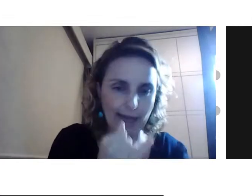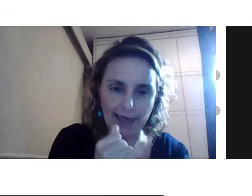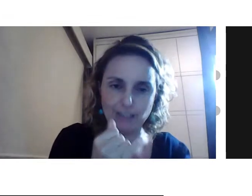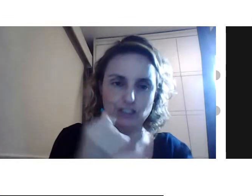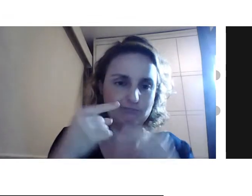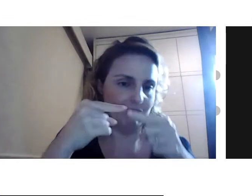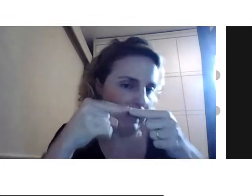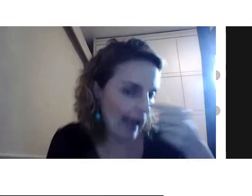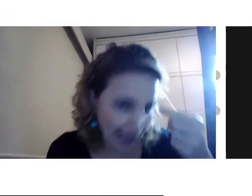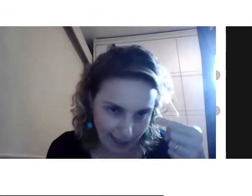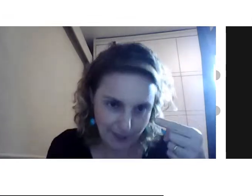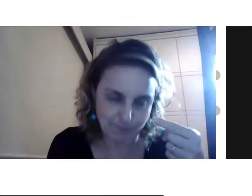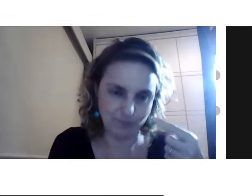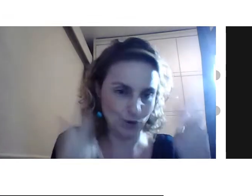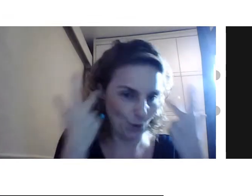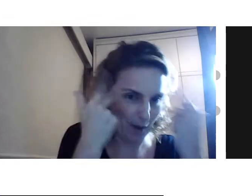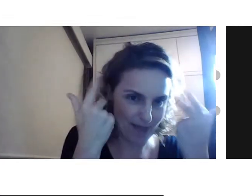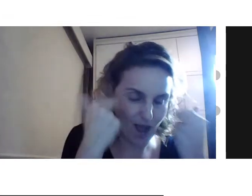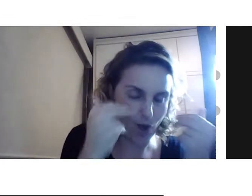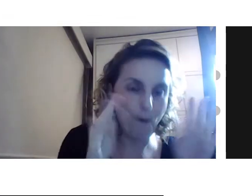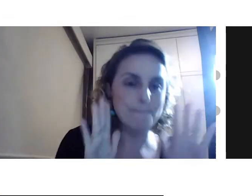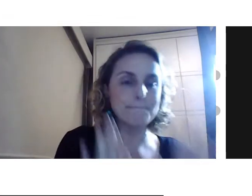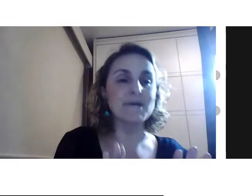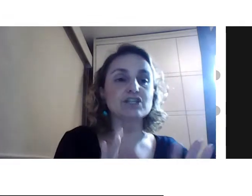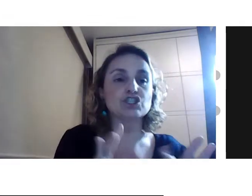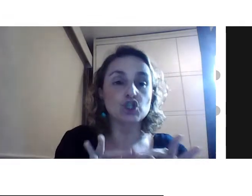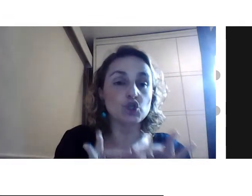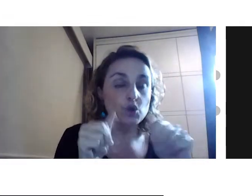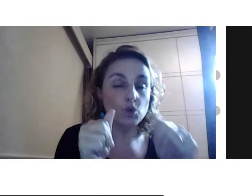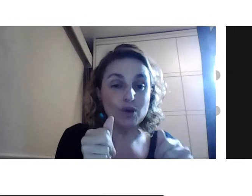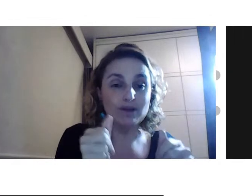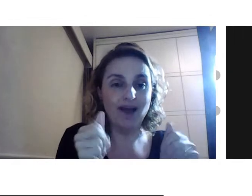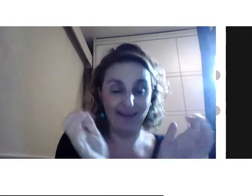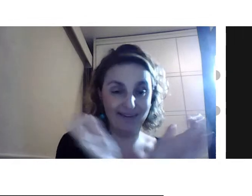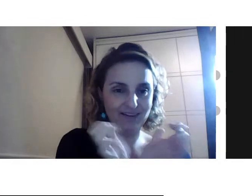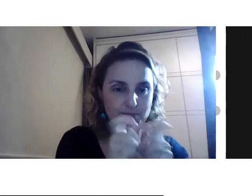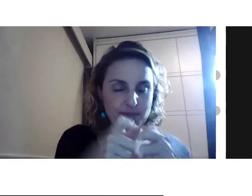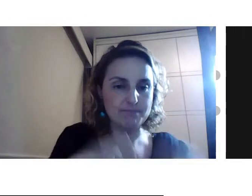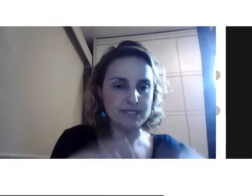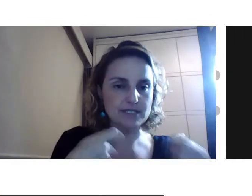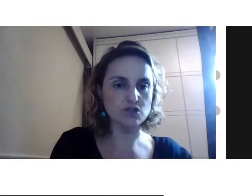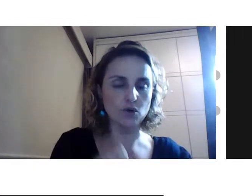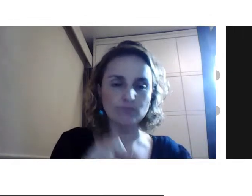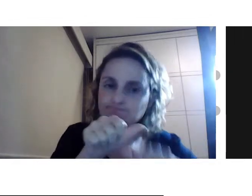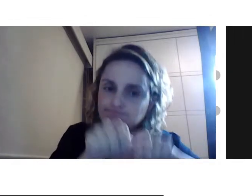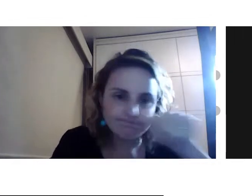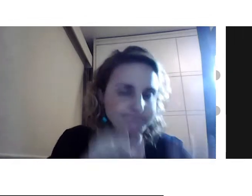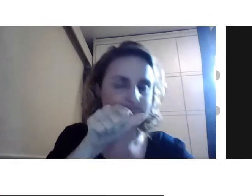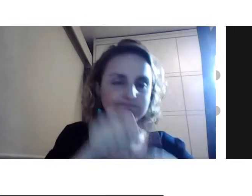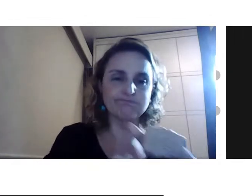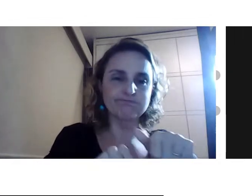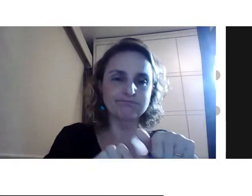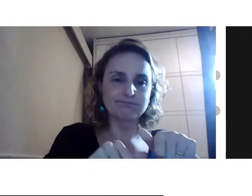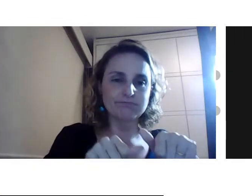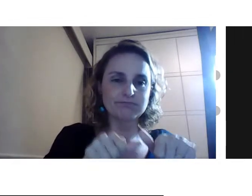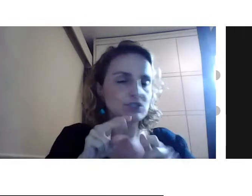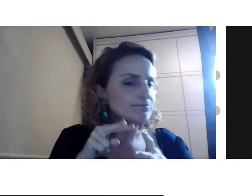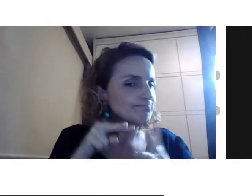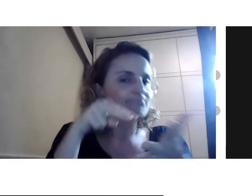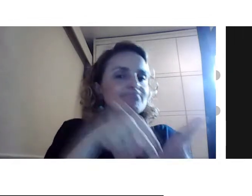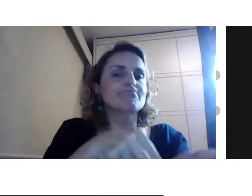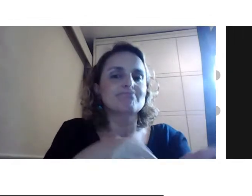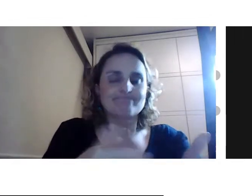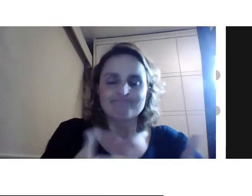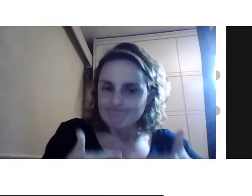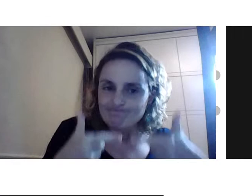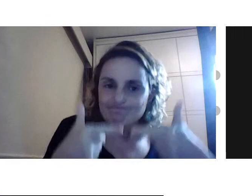pensar em novas estratégias como usar a internet mesmo sabendo que a internet E aí o outros problemas podem acontecer